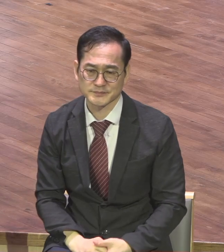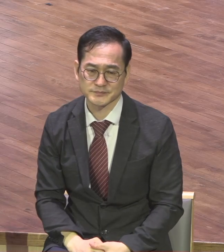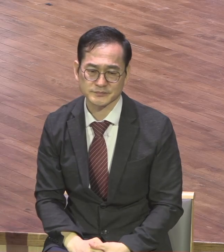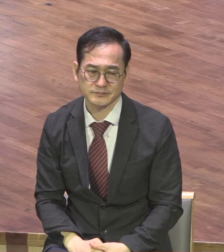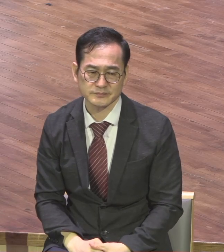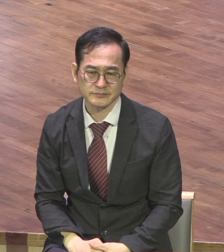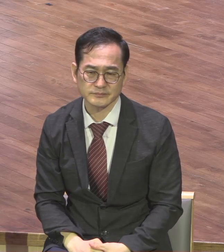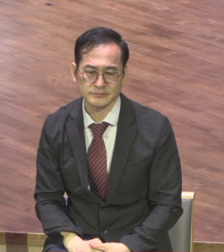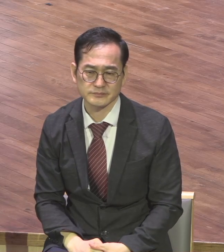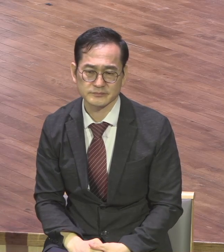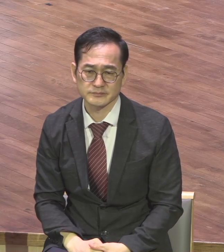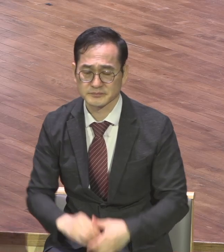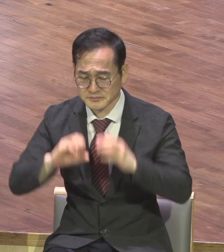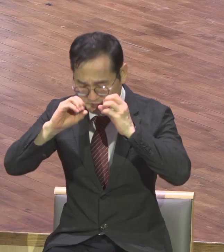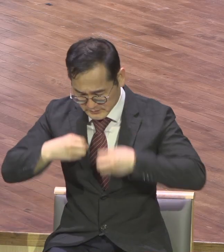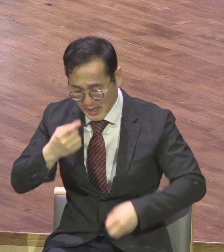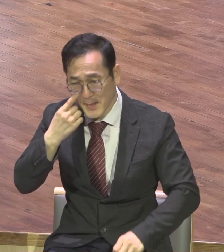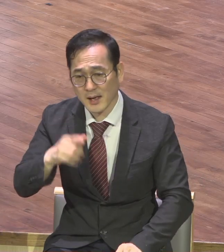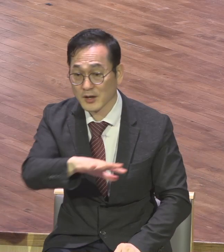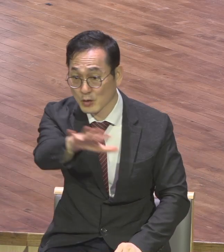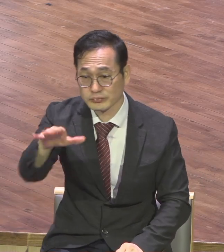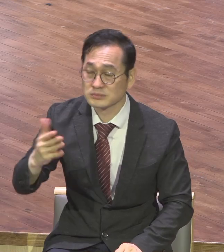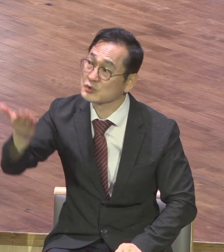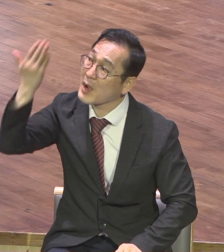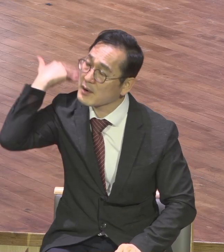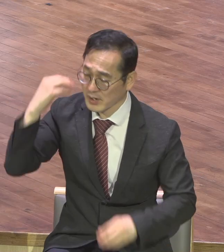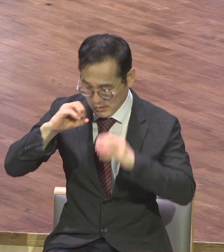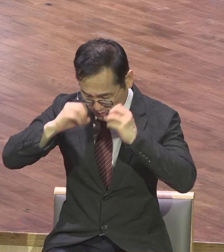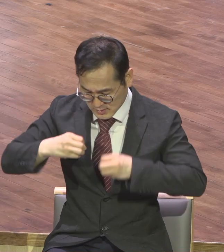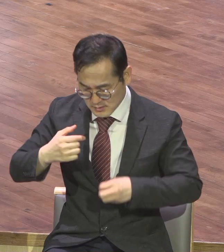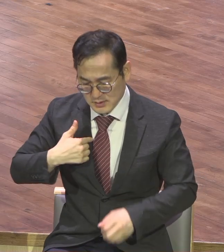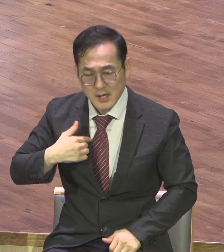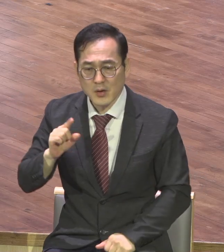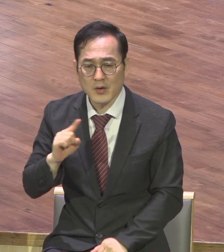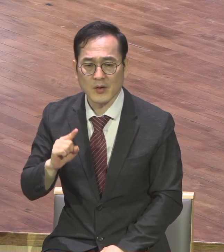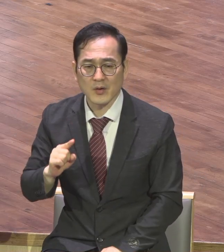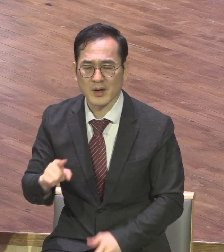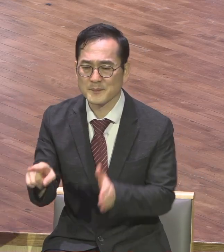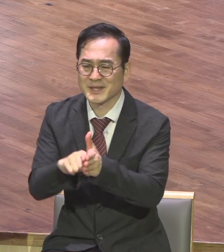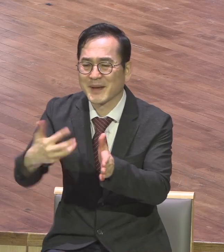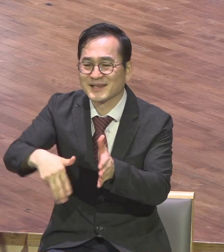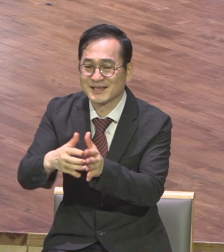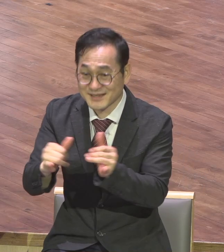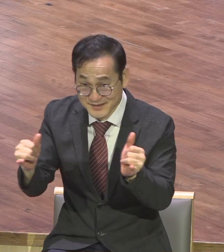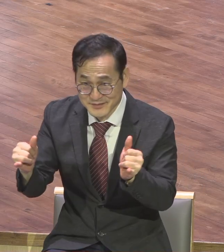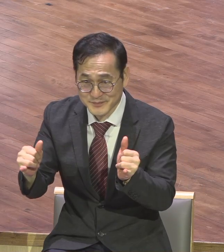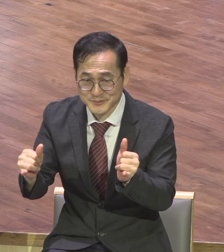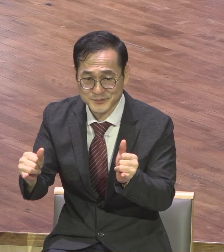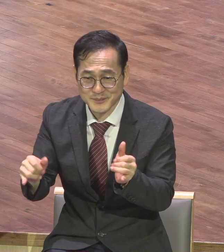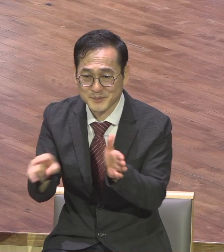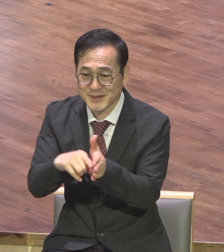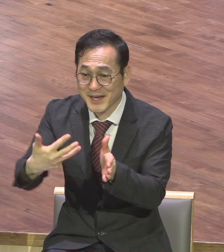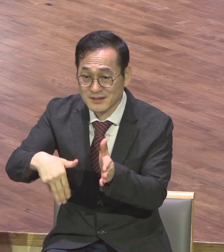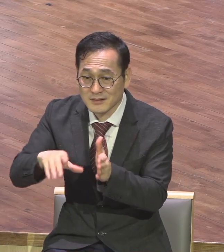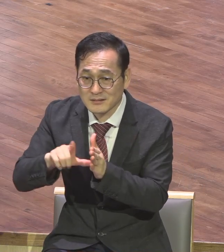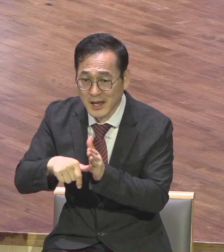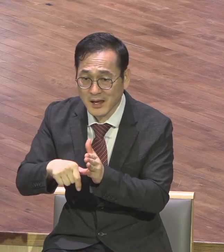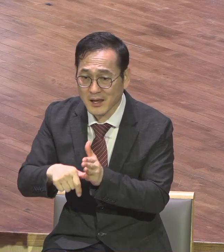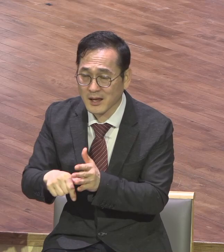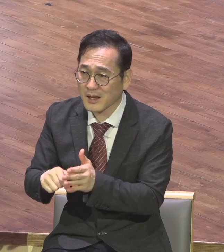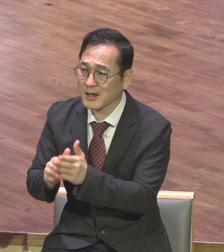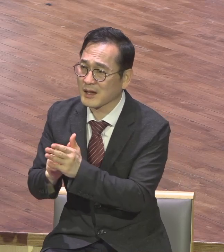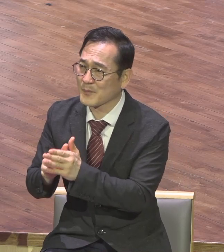여러분 자신을 돌아보세요. 여러분 과거에 어떤 사람이었어요? 완전 불신자 상태에서 완전히 우상